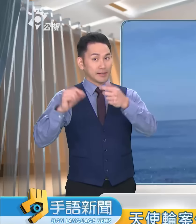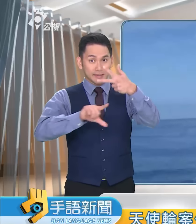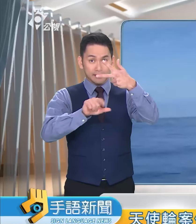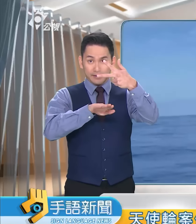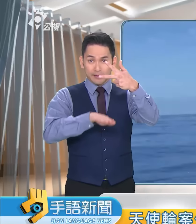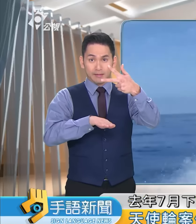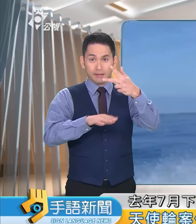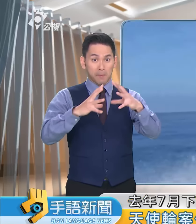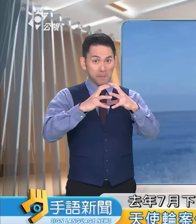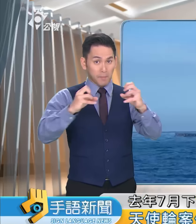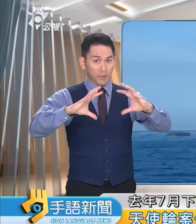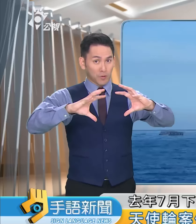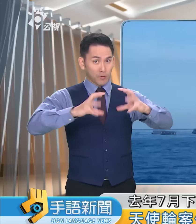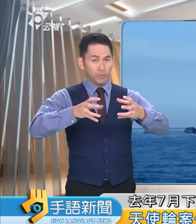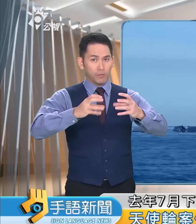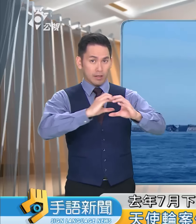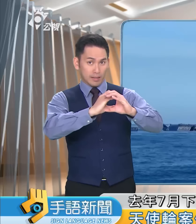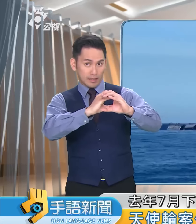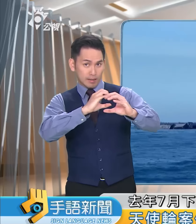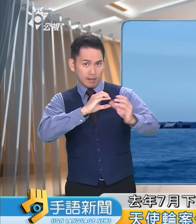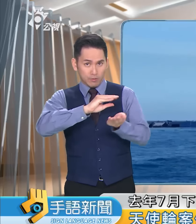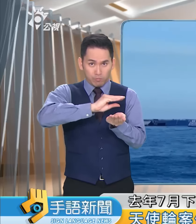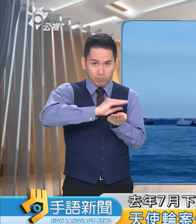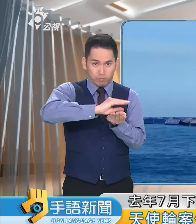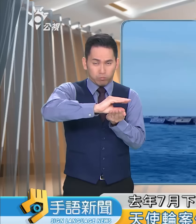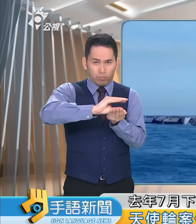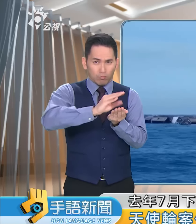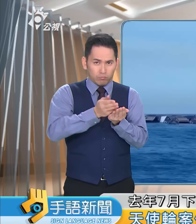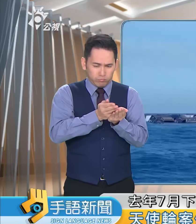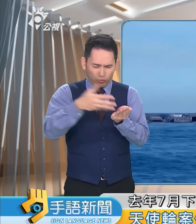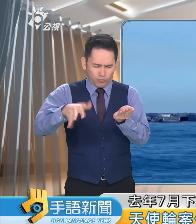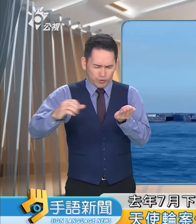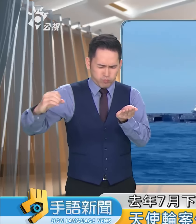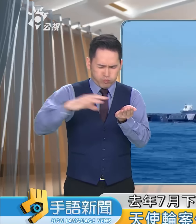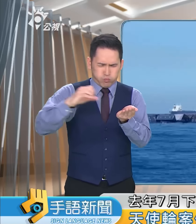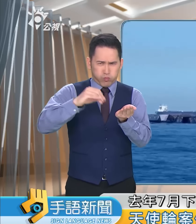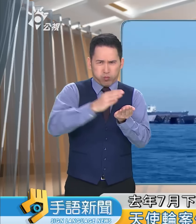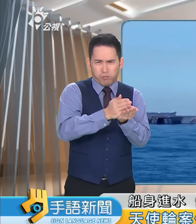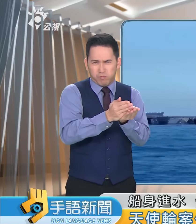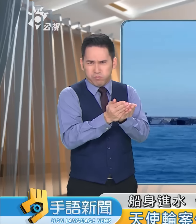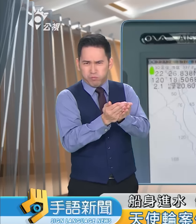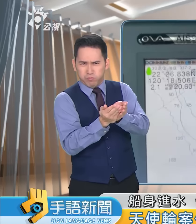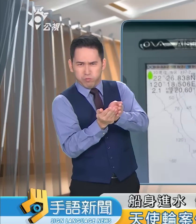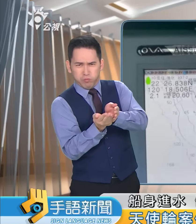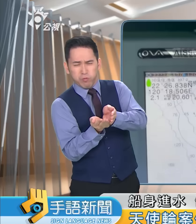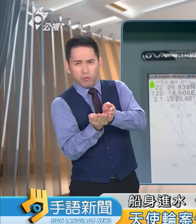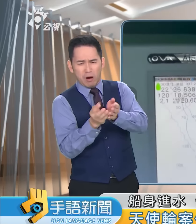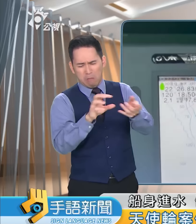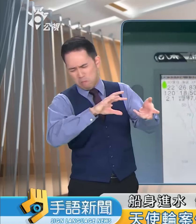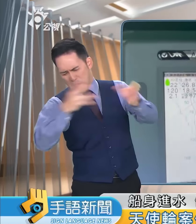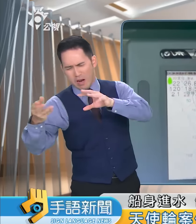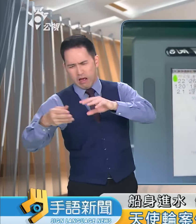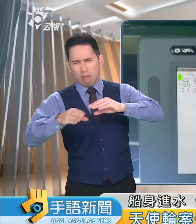去年七月下旬，柏流级贵船天使轮船身进水倾斜后沉